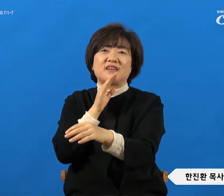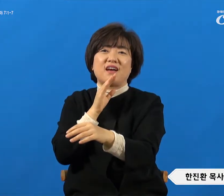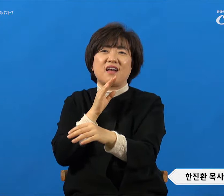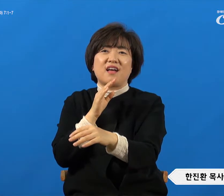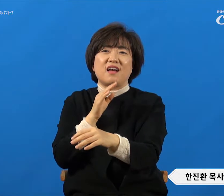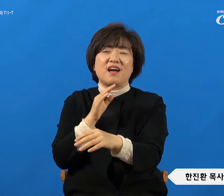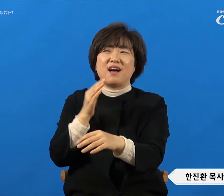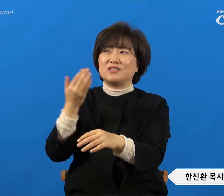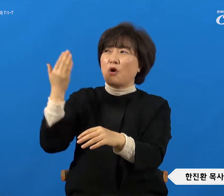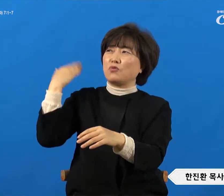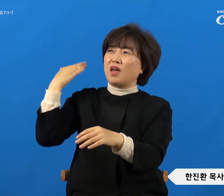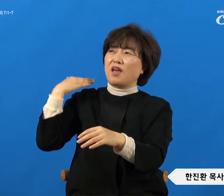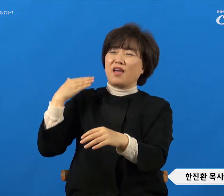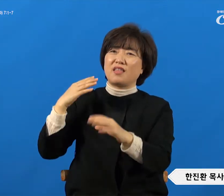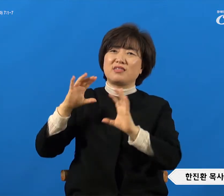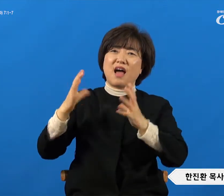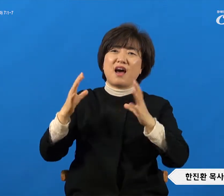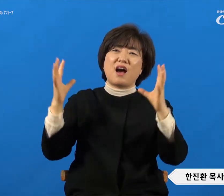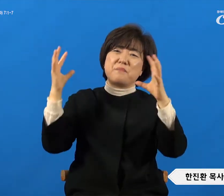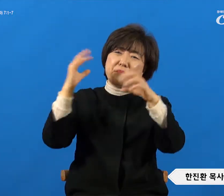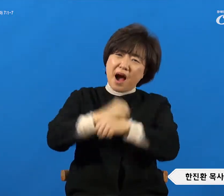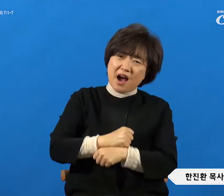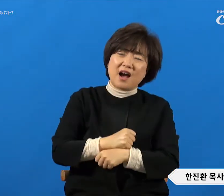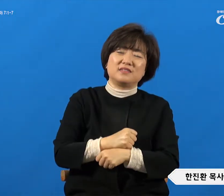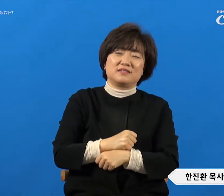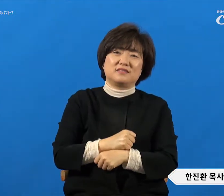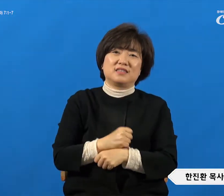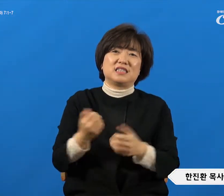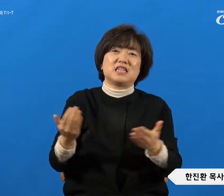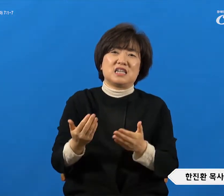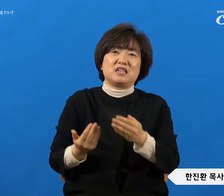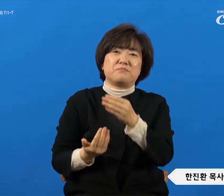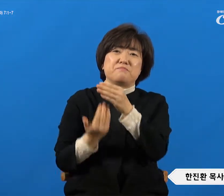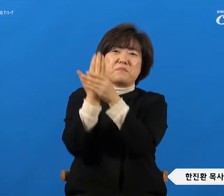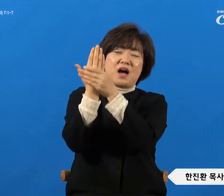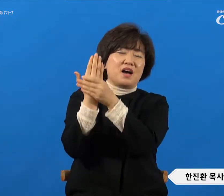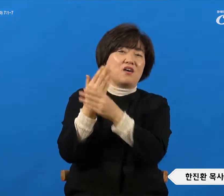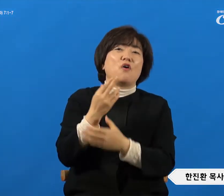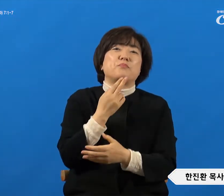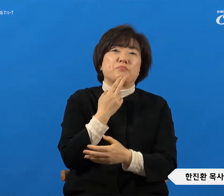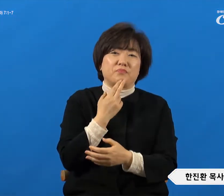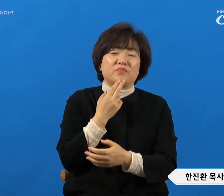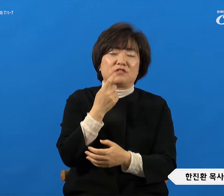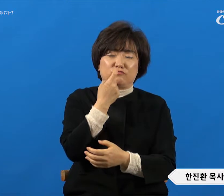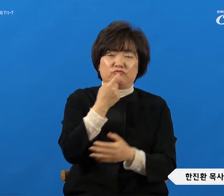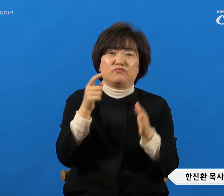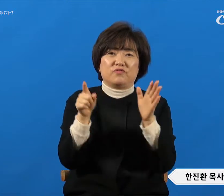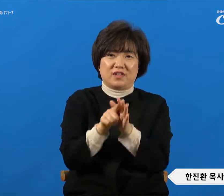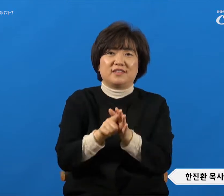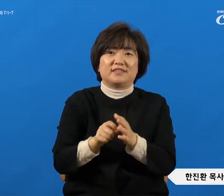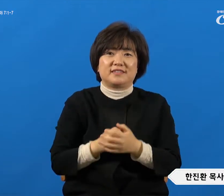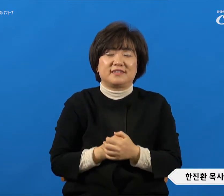떠도는 그런 자기 조상들 같은 그런 비참한 역사를 되풀이하지는 않을 것이기 때문입니다.